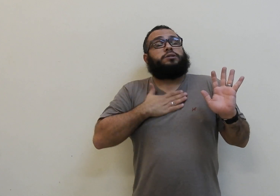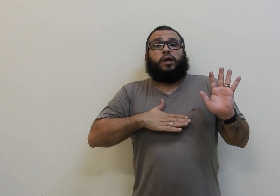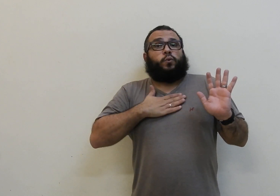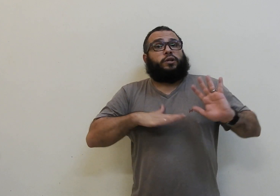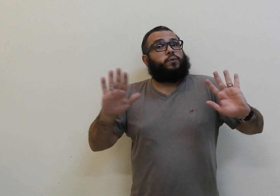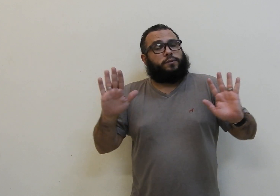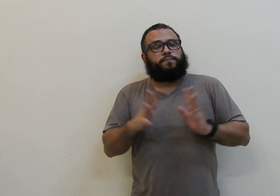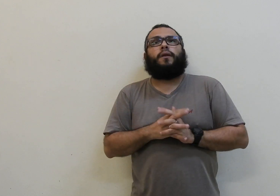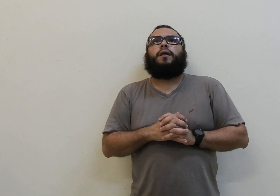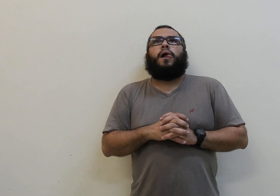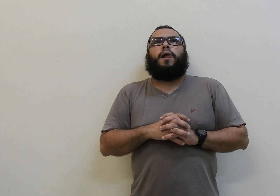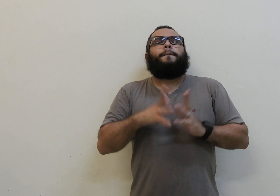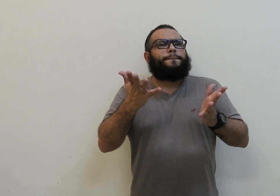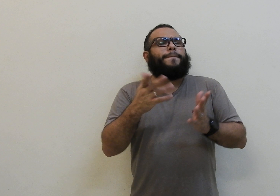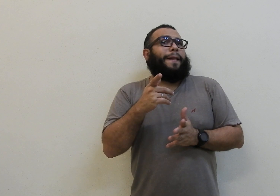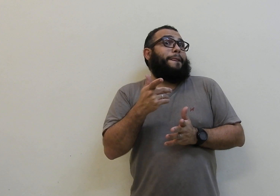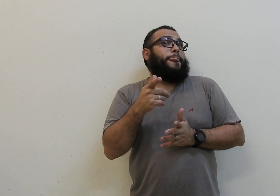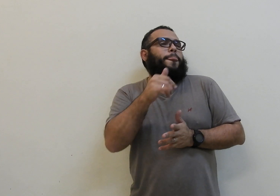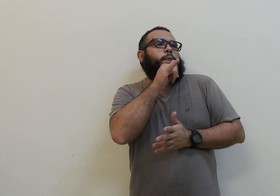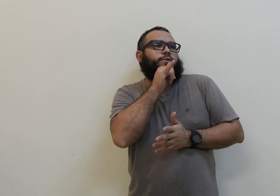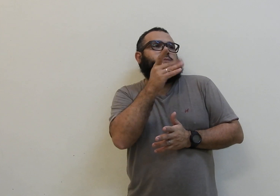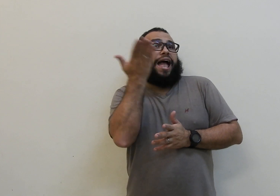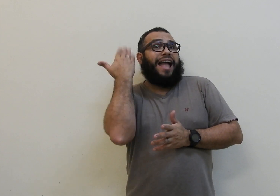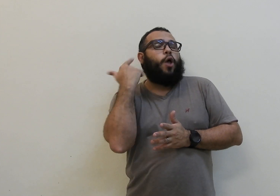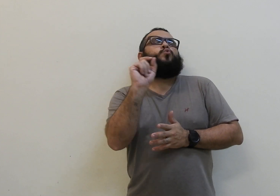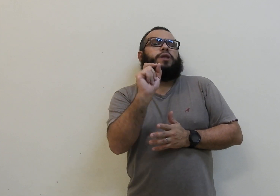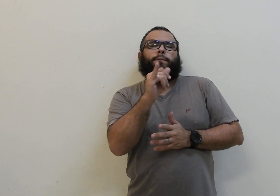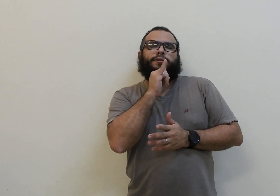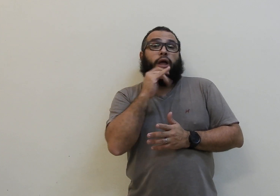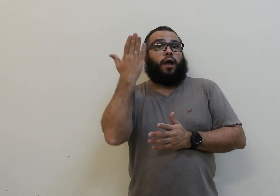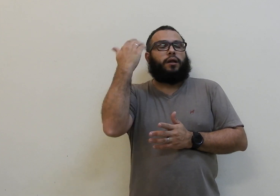garante direitos de uma forma um pouco mais tranquila.